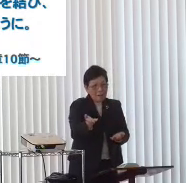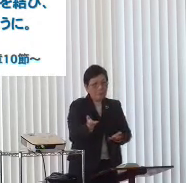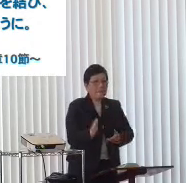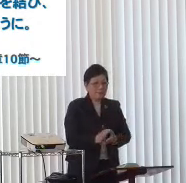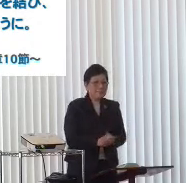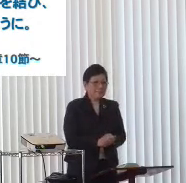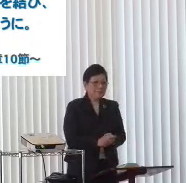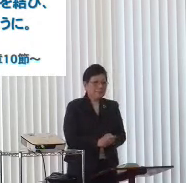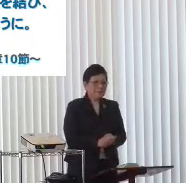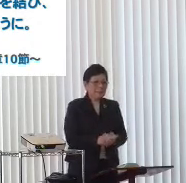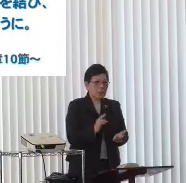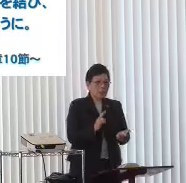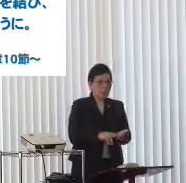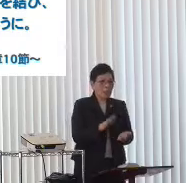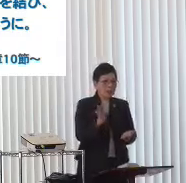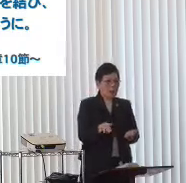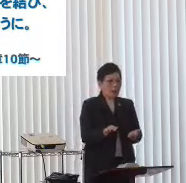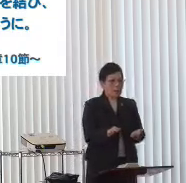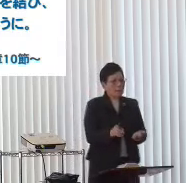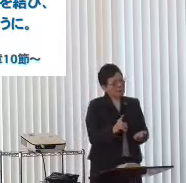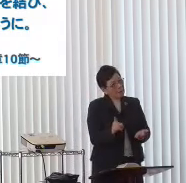もう決めましたか。決めました。